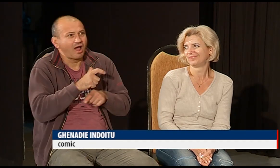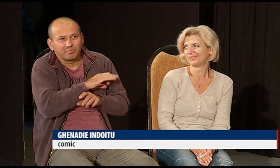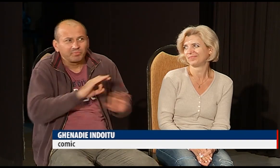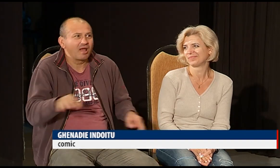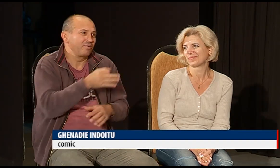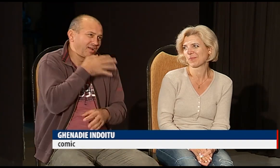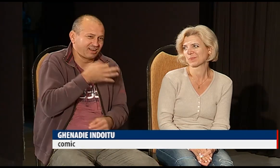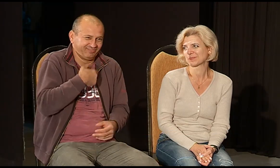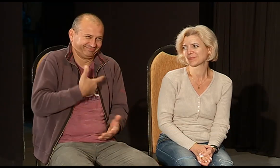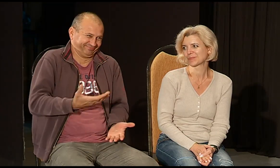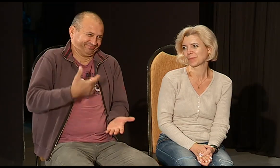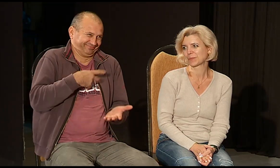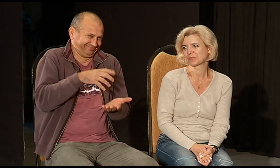de